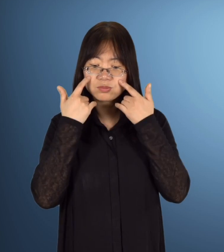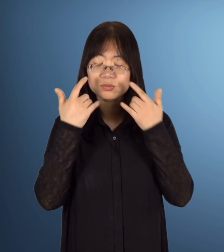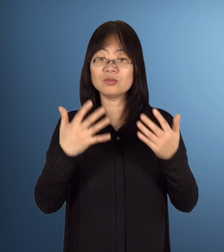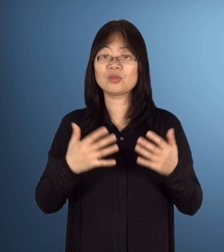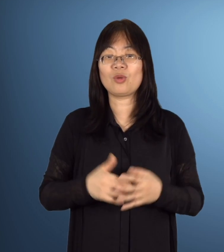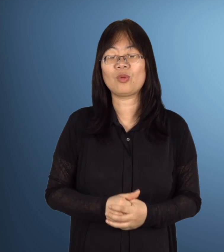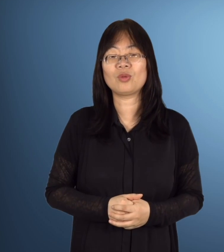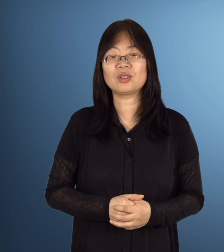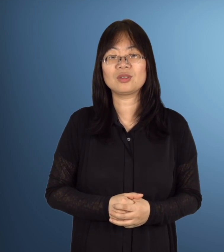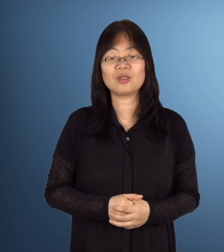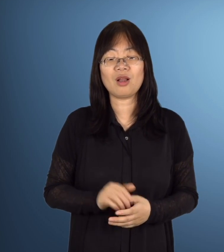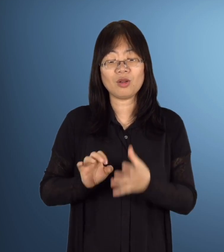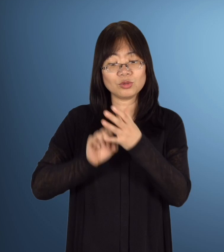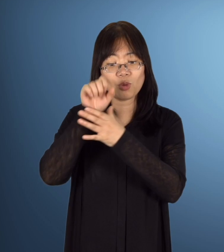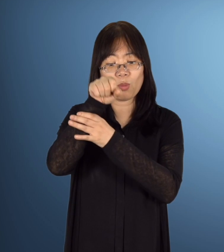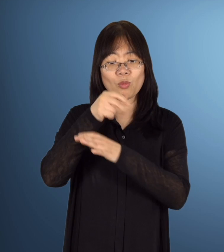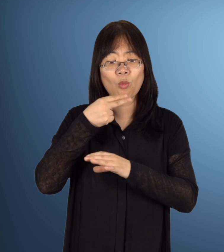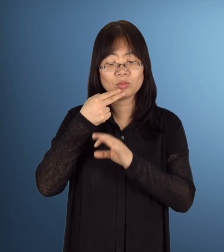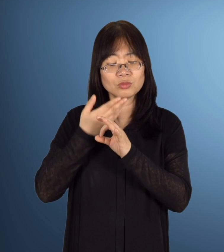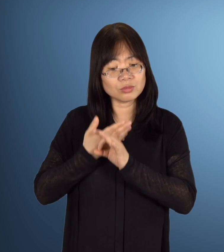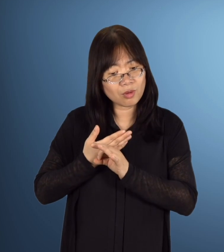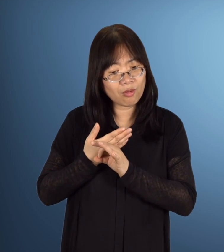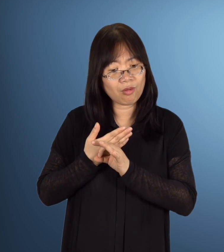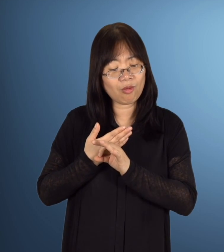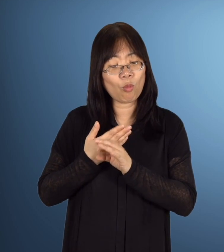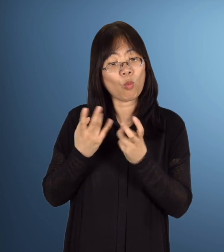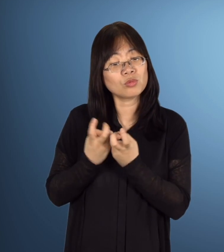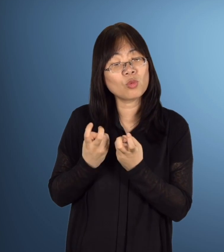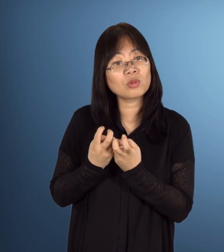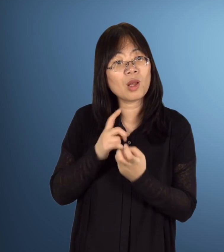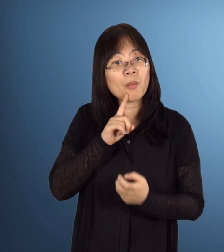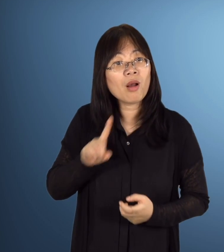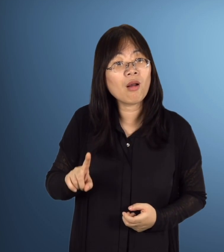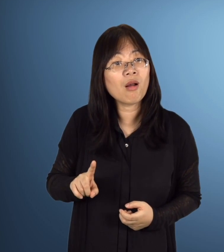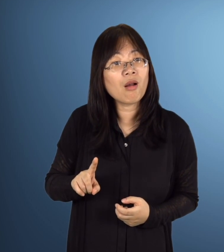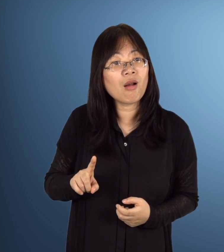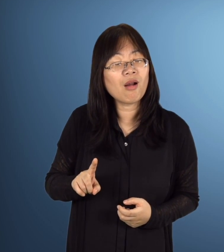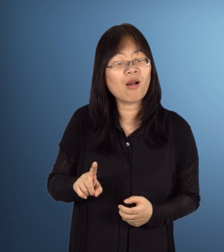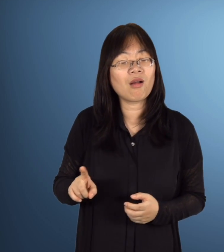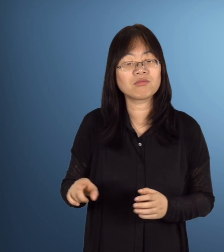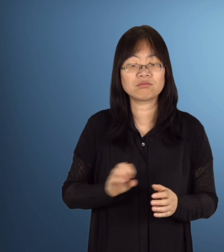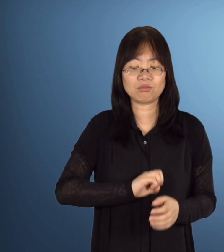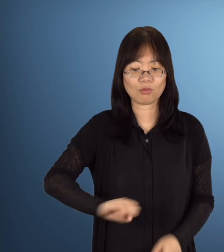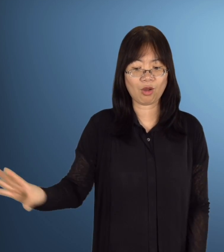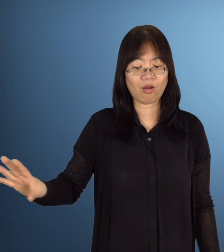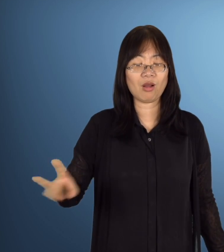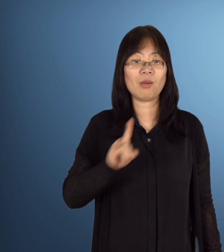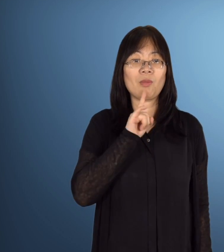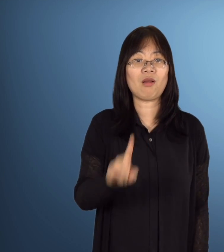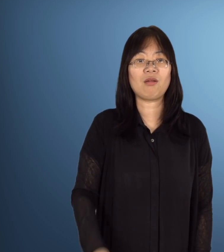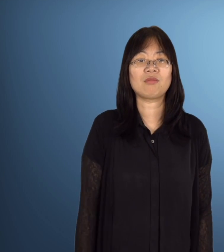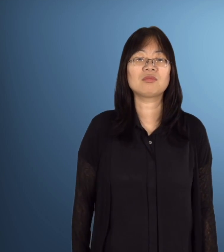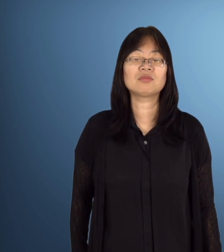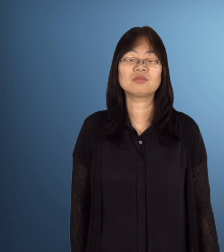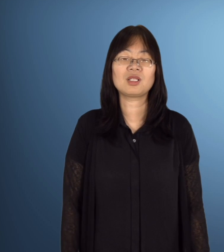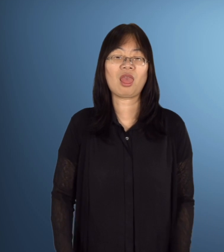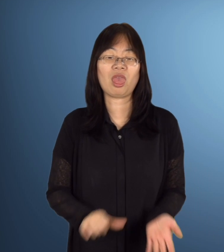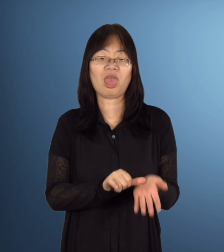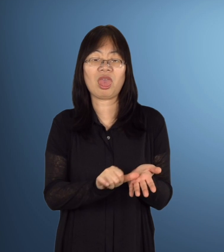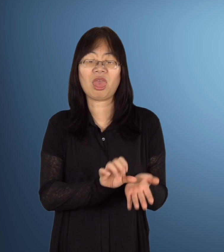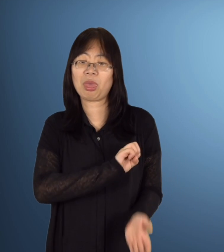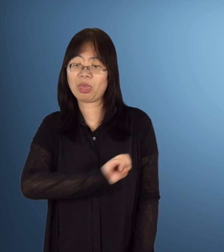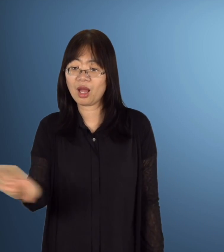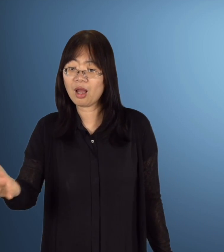분명히 열매를 안 맺으면 어떻게 하겠대요? 제거해 버리겠대요. 이